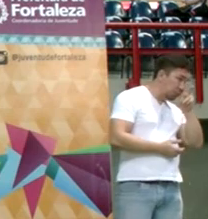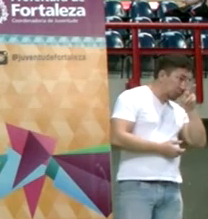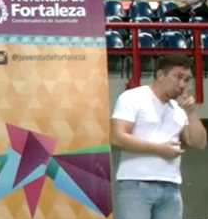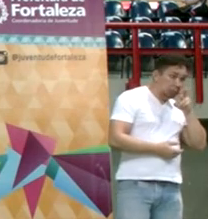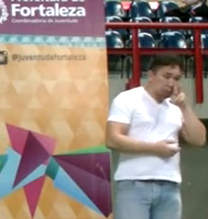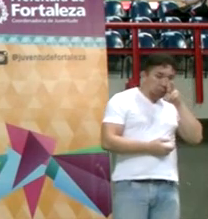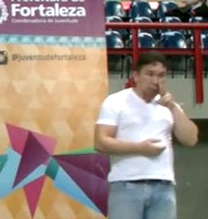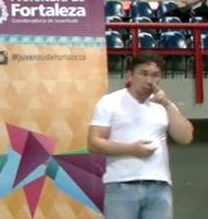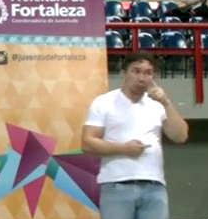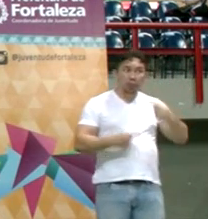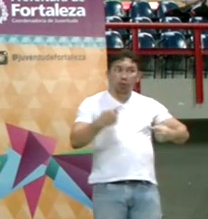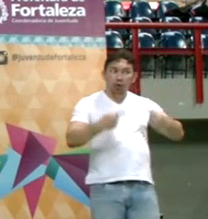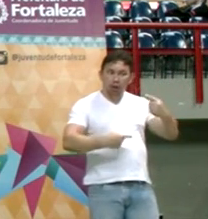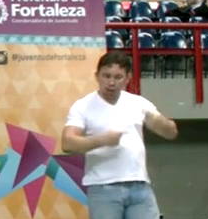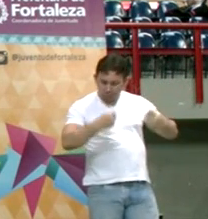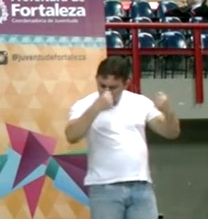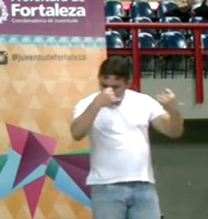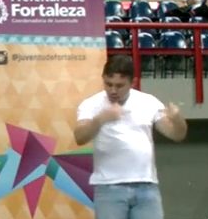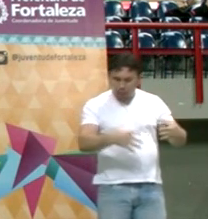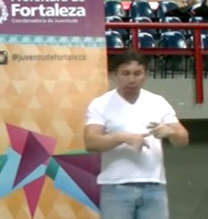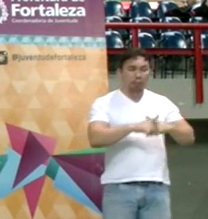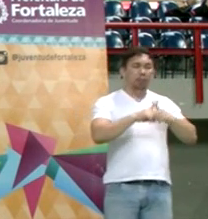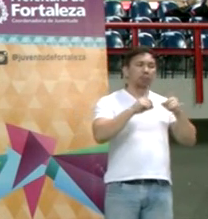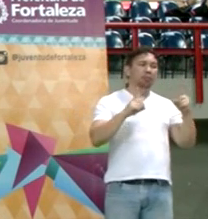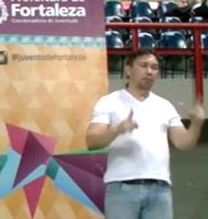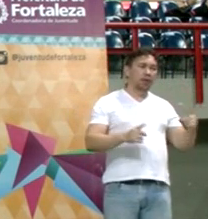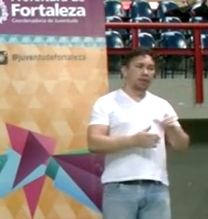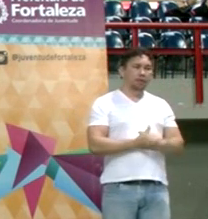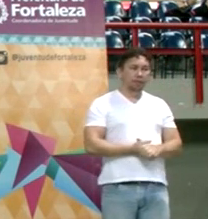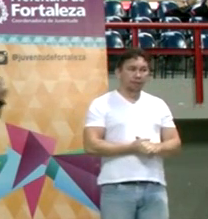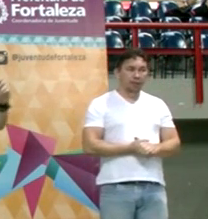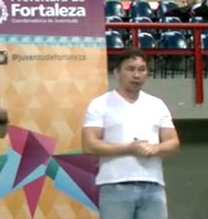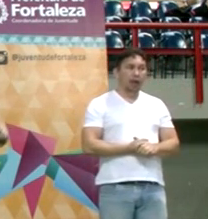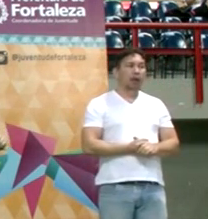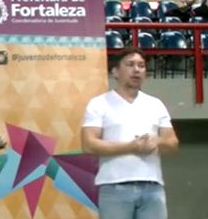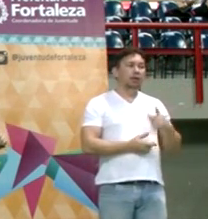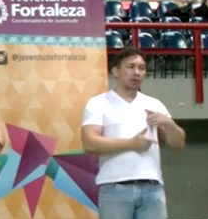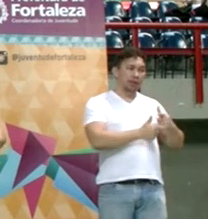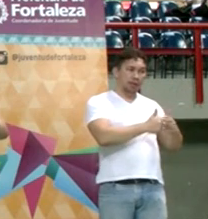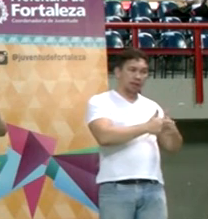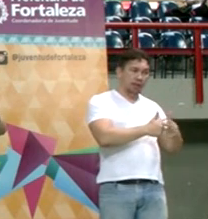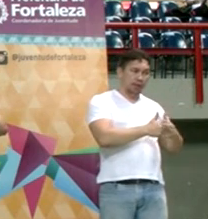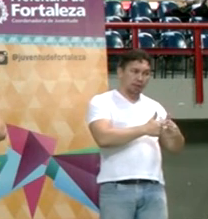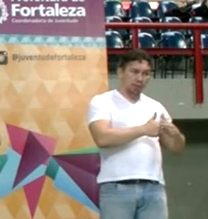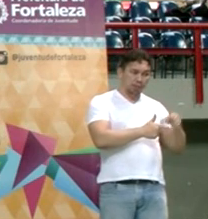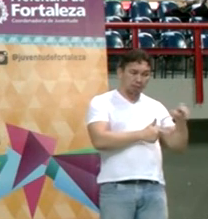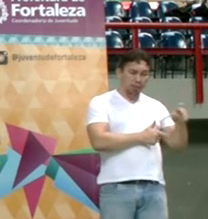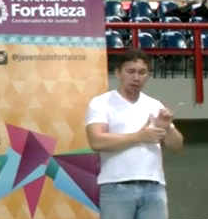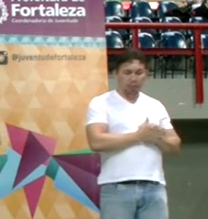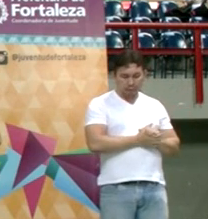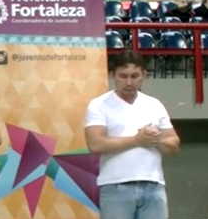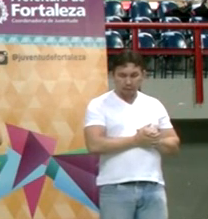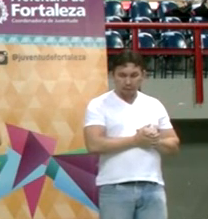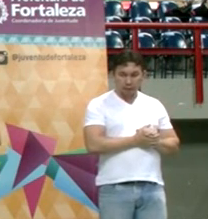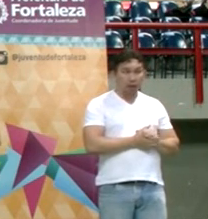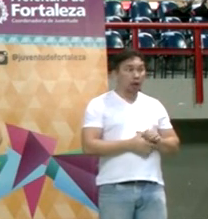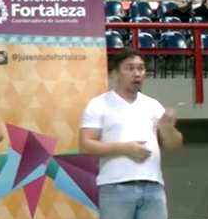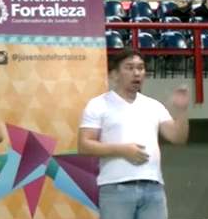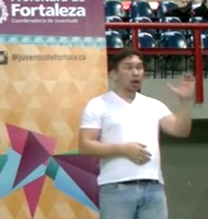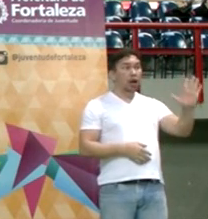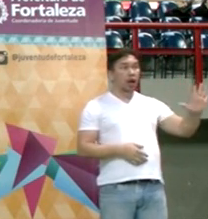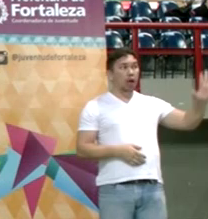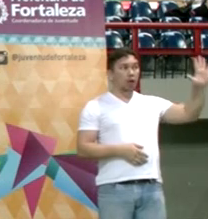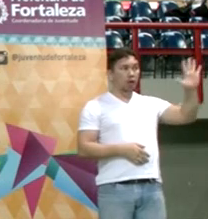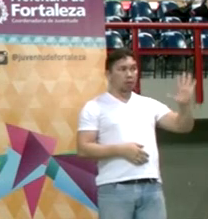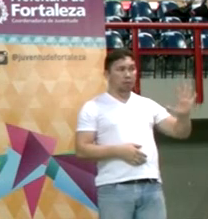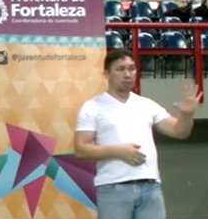mega fortes politicamente falando, porém, tinham que resolver um probleminha chamado, e aí, a Europa, que